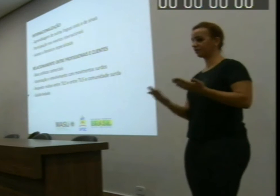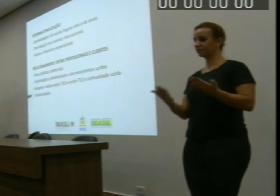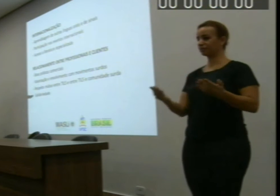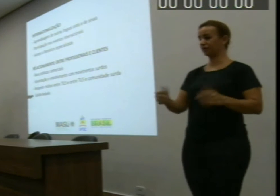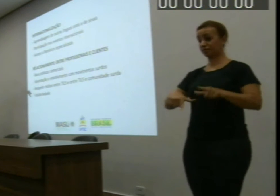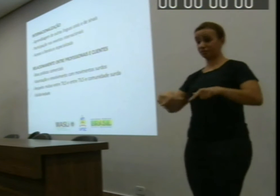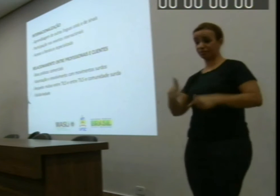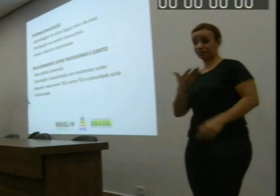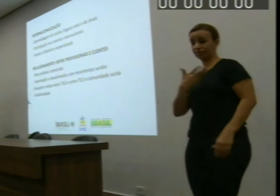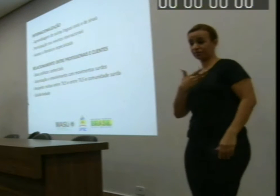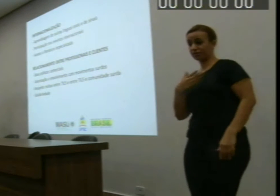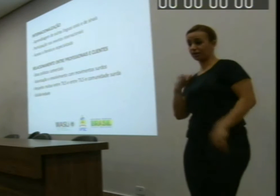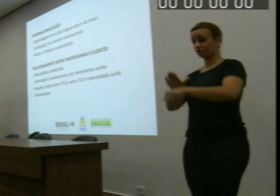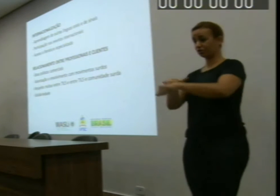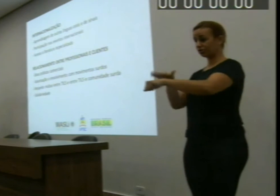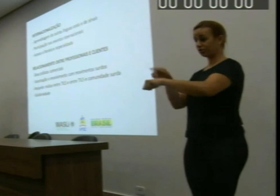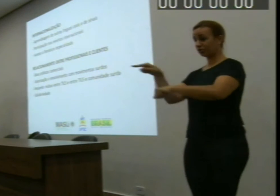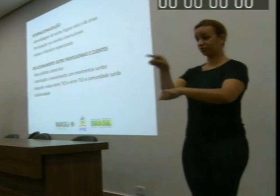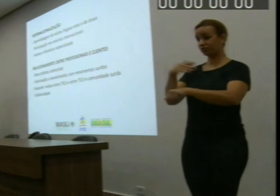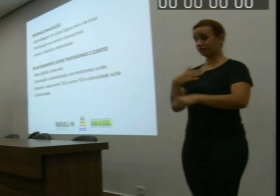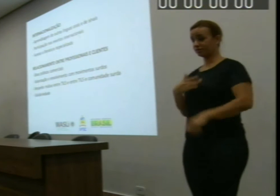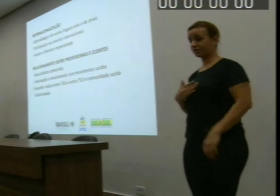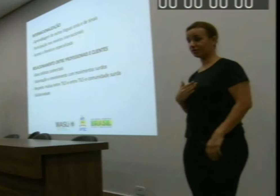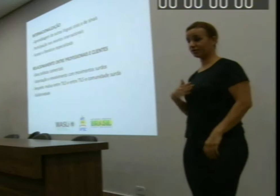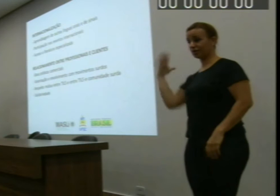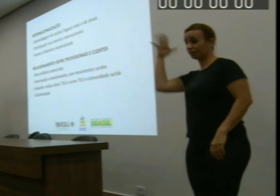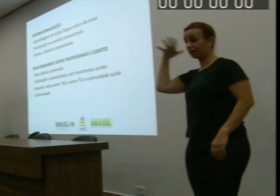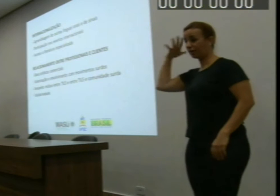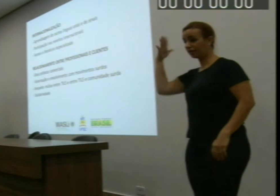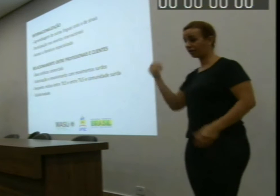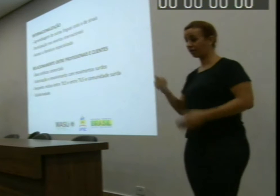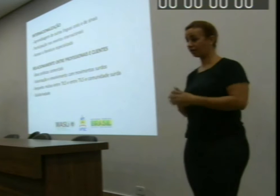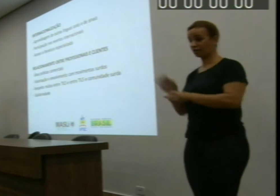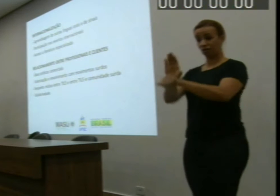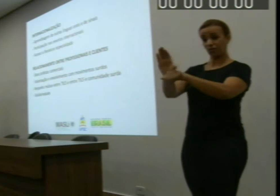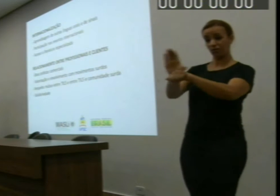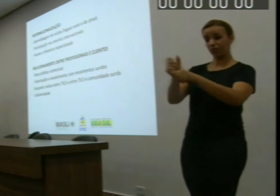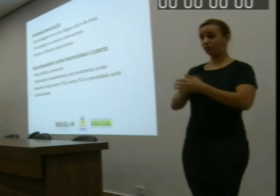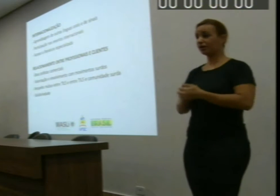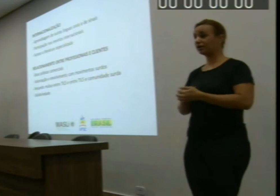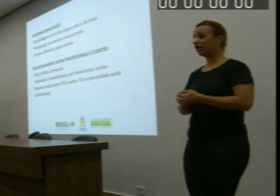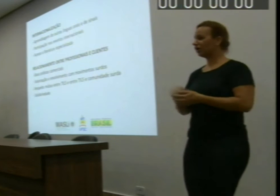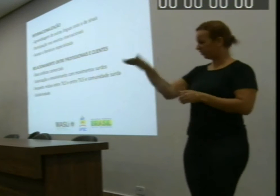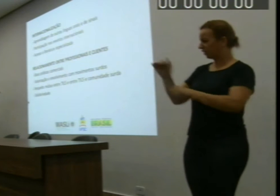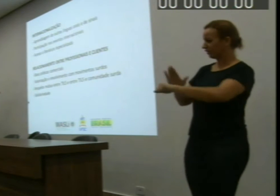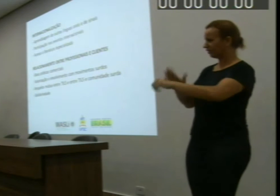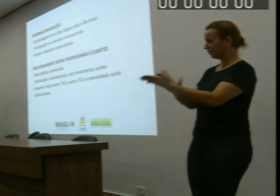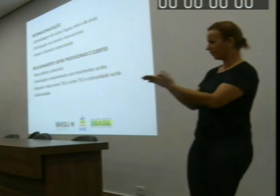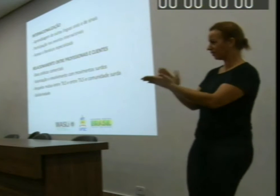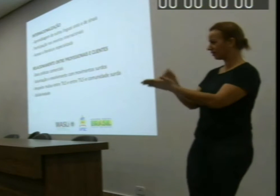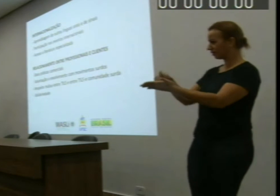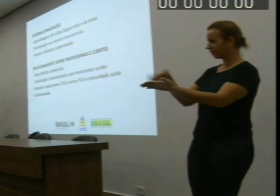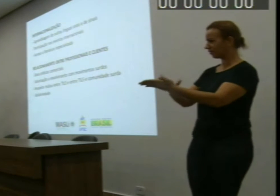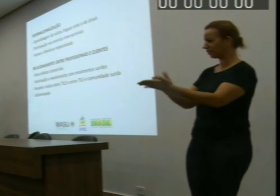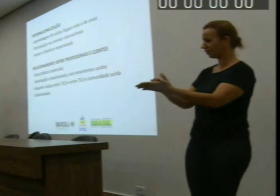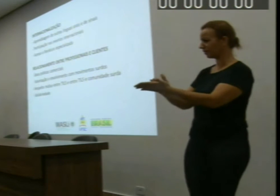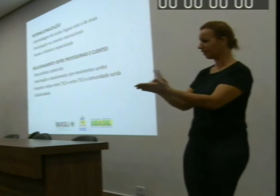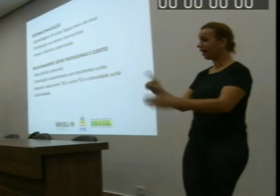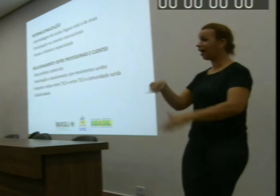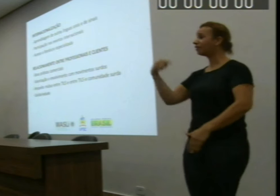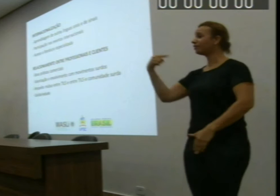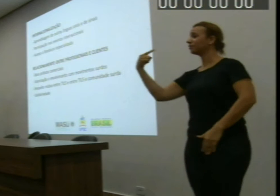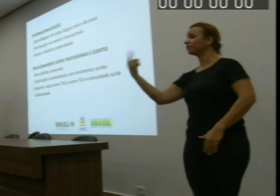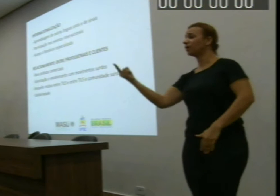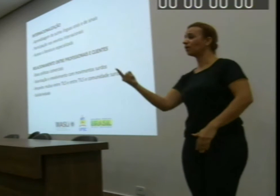trabalho mesmo remunerado em uma conferência é assim ah vamos lá interpreta chega interpreta aí depois a